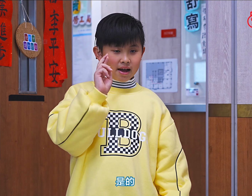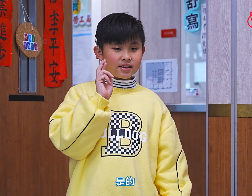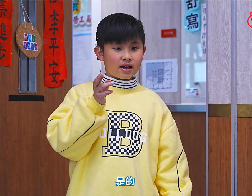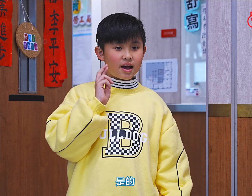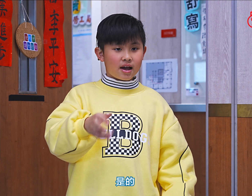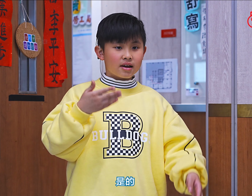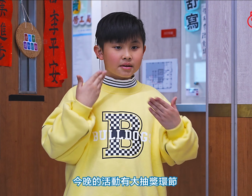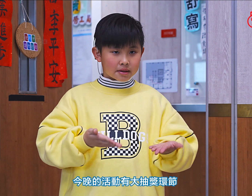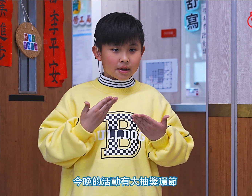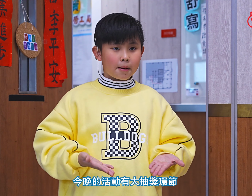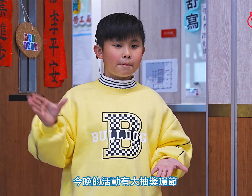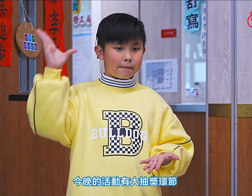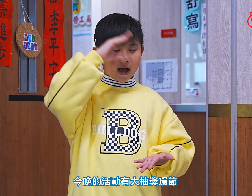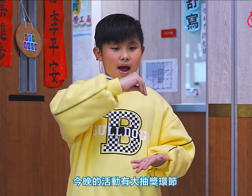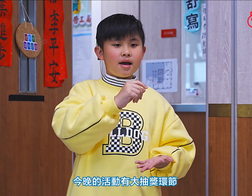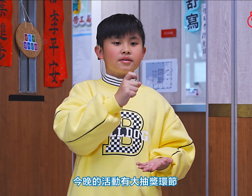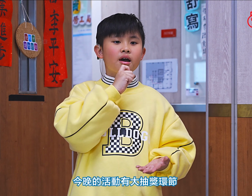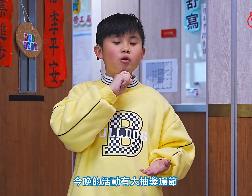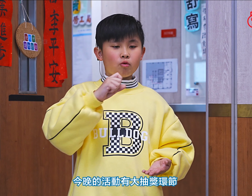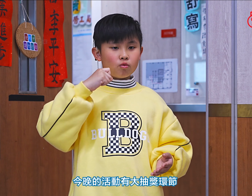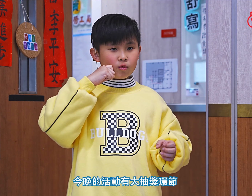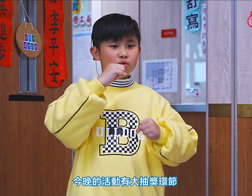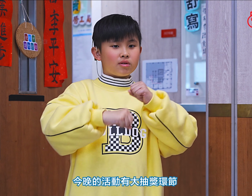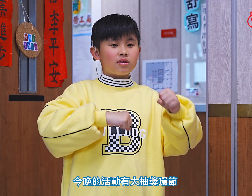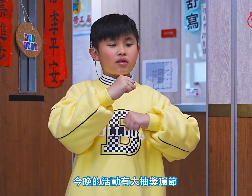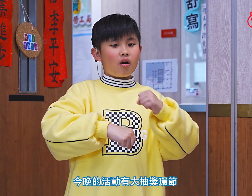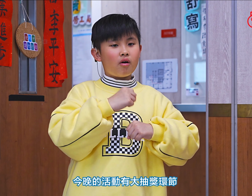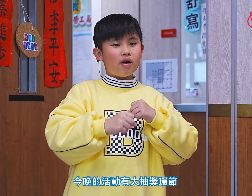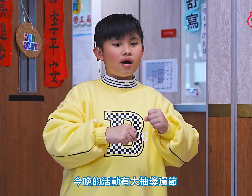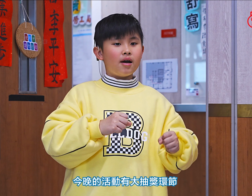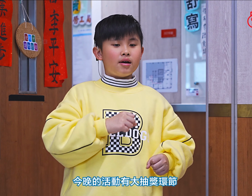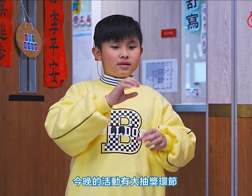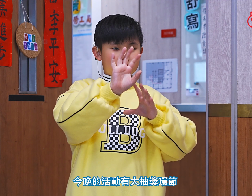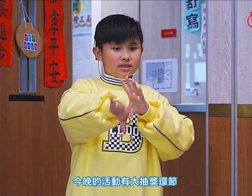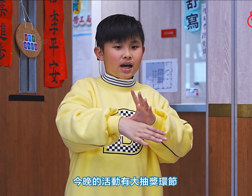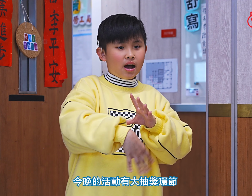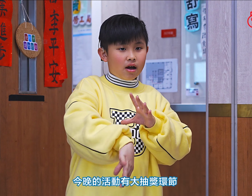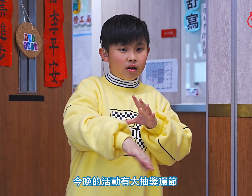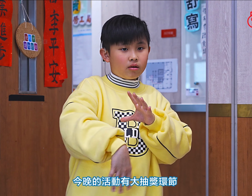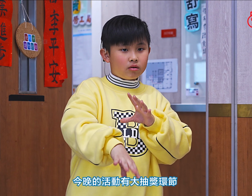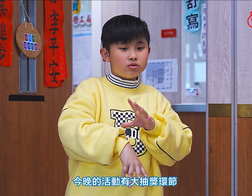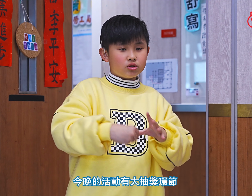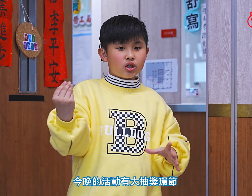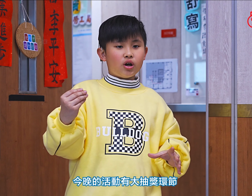係啊，今晚嘅活動呢，有大抽獎嘅環節，